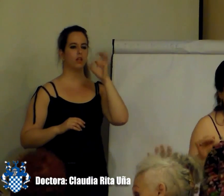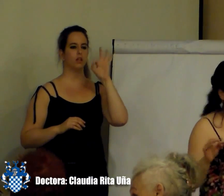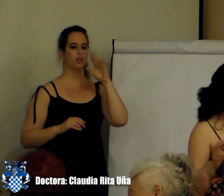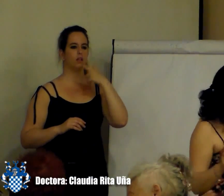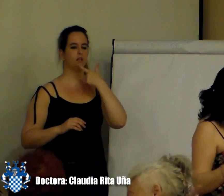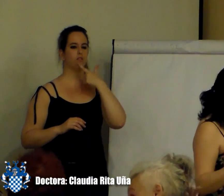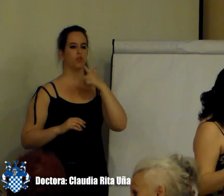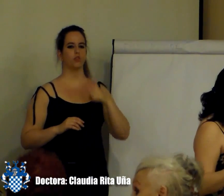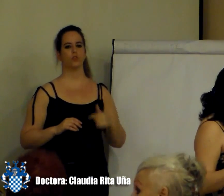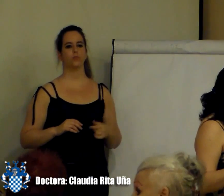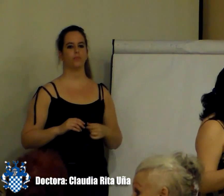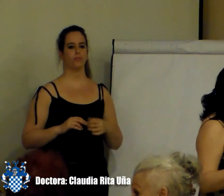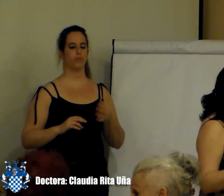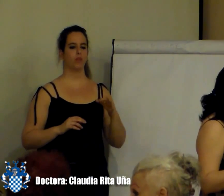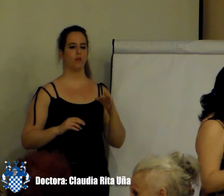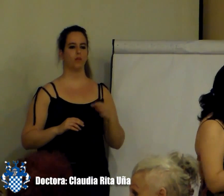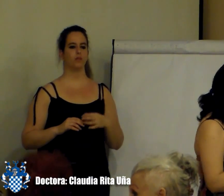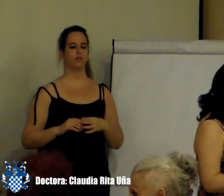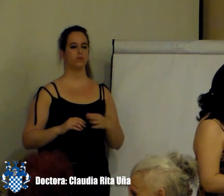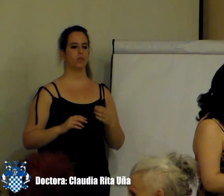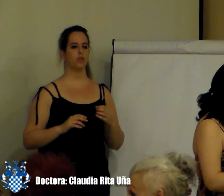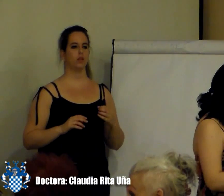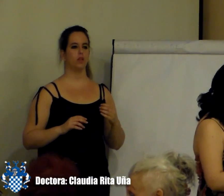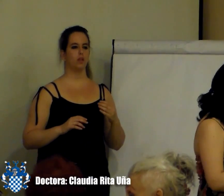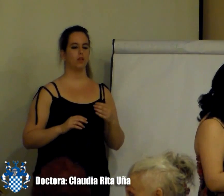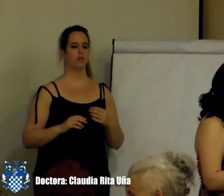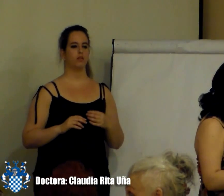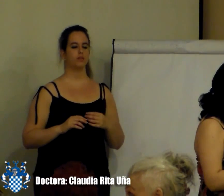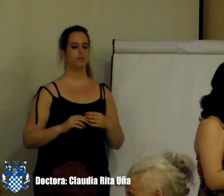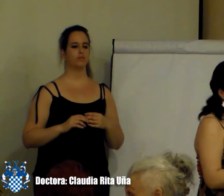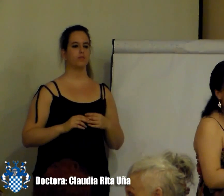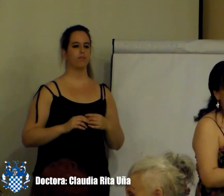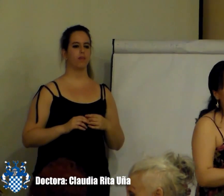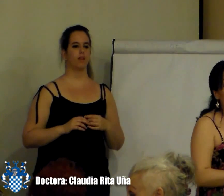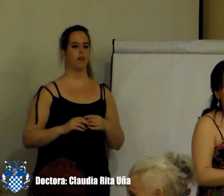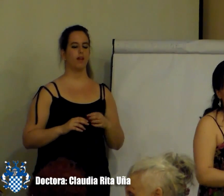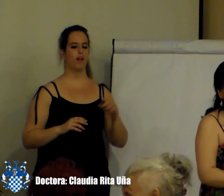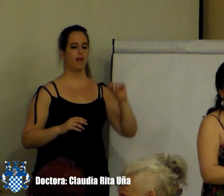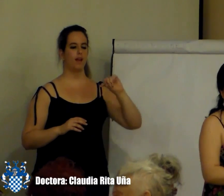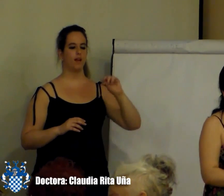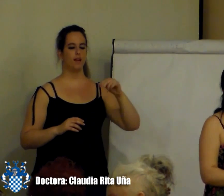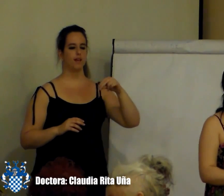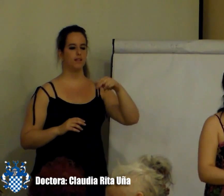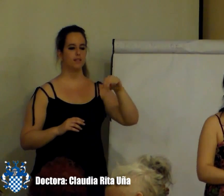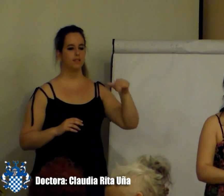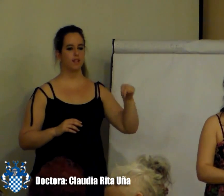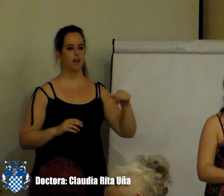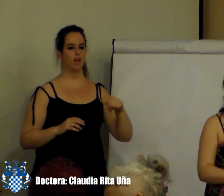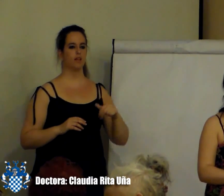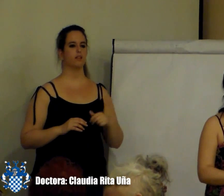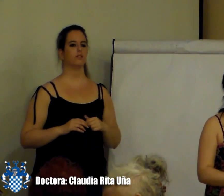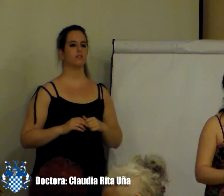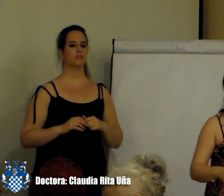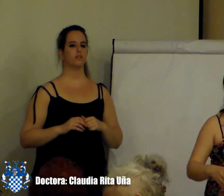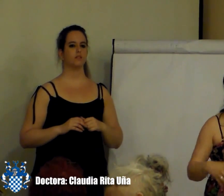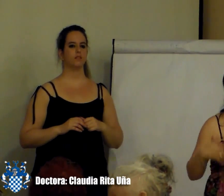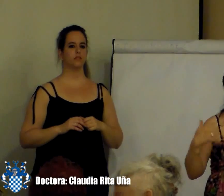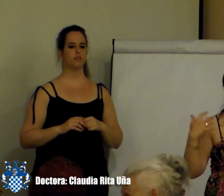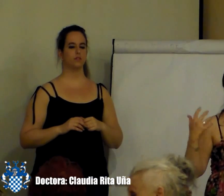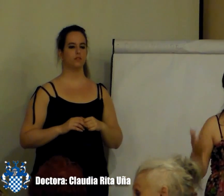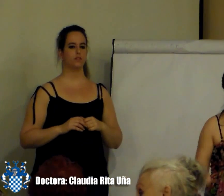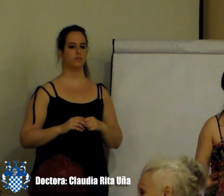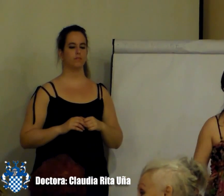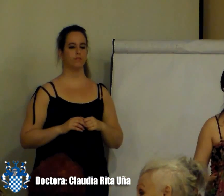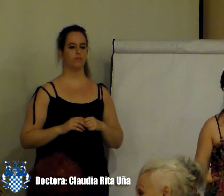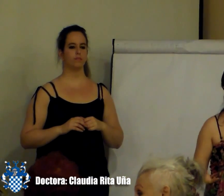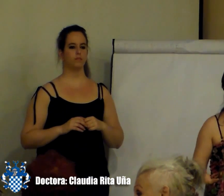líquidos, ¿sí? Evitar el exceso de sal y las comidas enlatadas con conservantes que también son altos en sodio, ya que eso les va a provocar